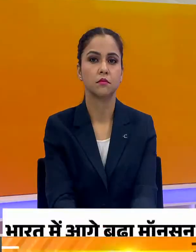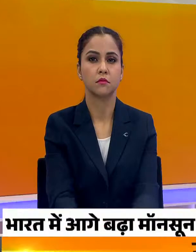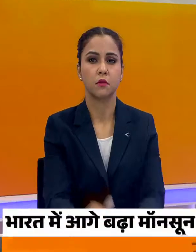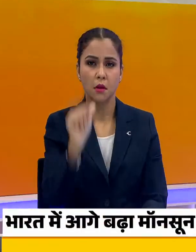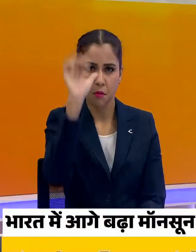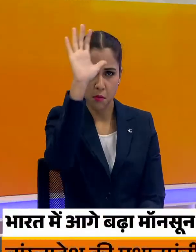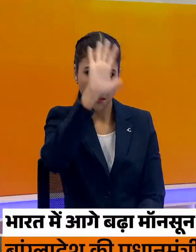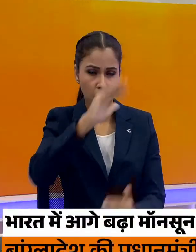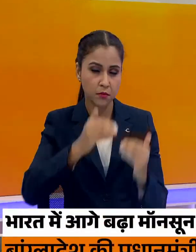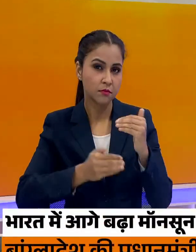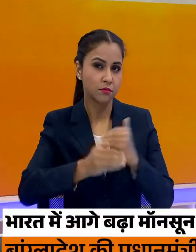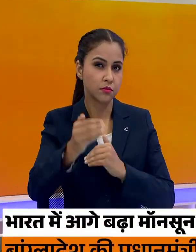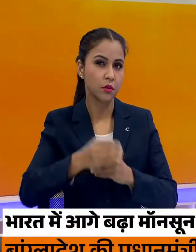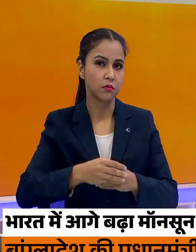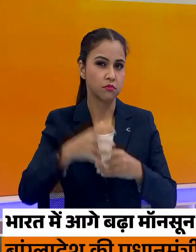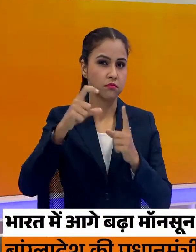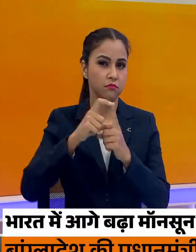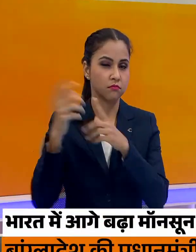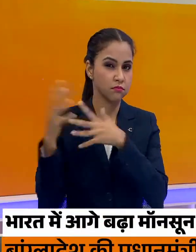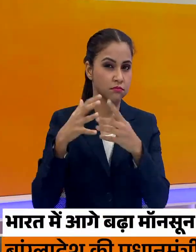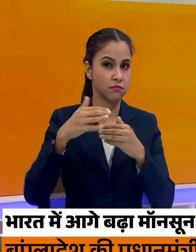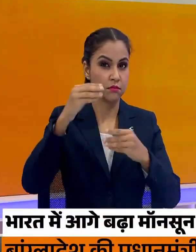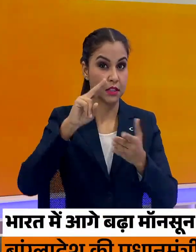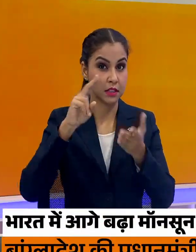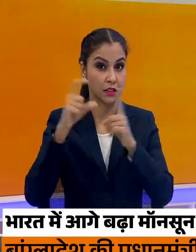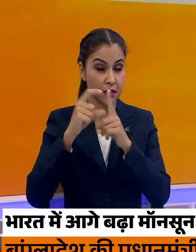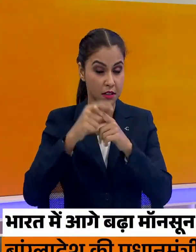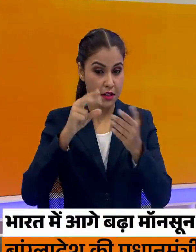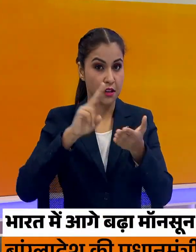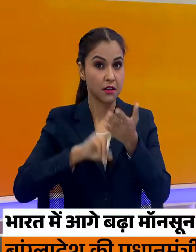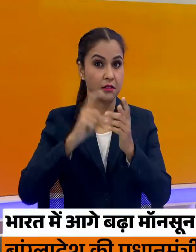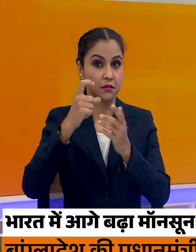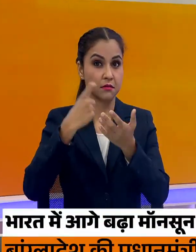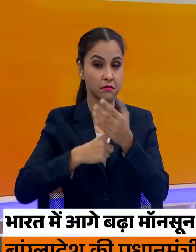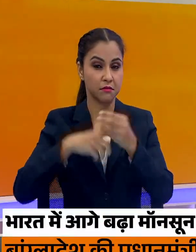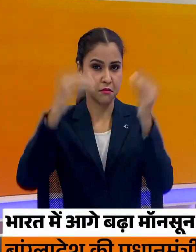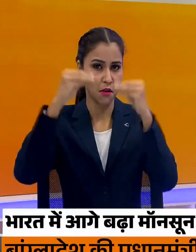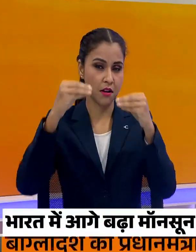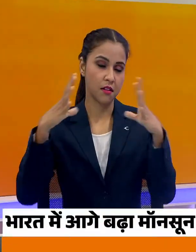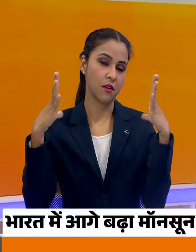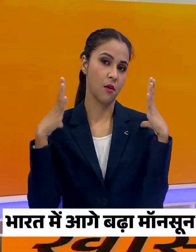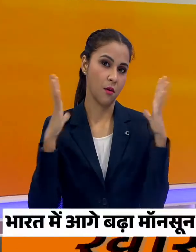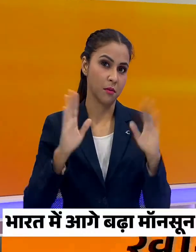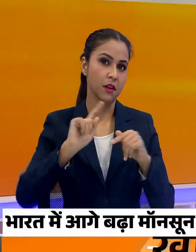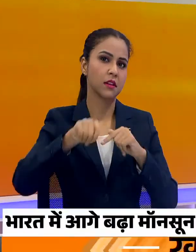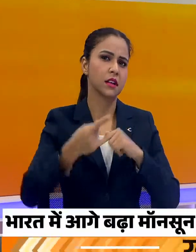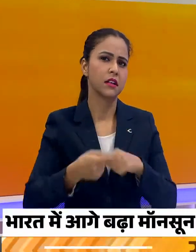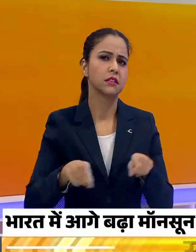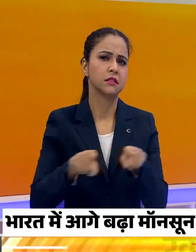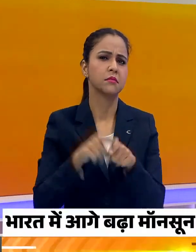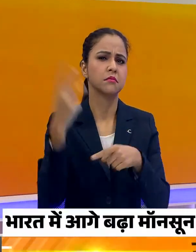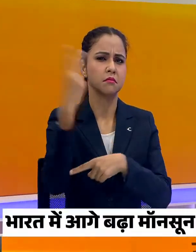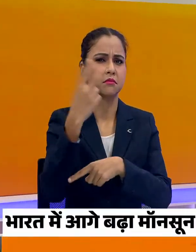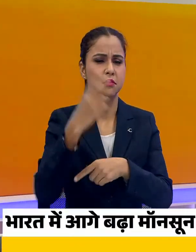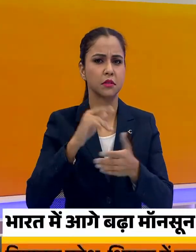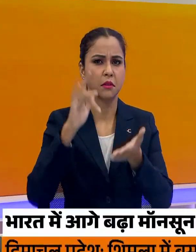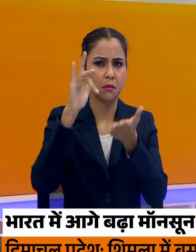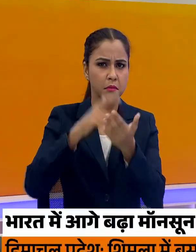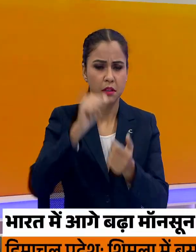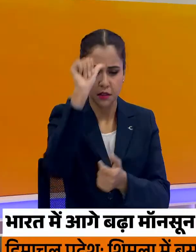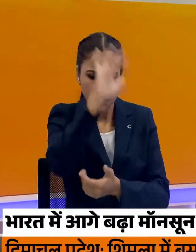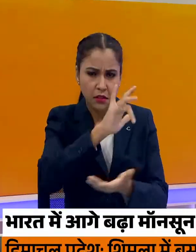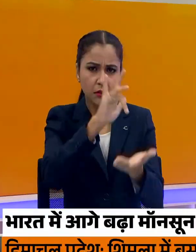भारत में आगे बढ़ा मानसून। दिल्ली एनसीआर में बारिश से मिली राहत। अगले कुछ दिनों में देश के मध्य हिस्सों में होगी